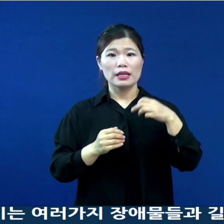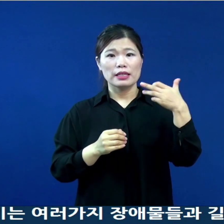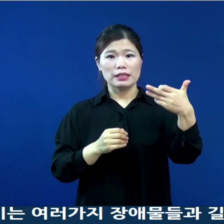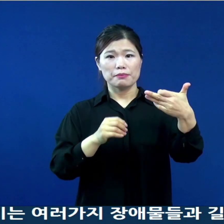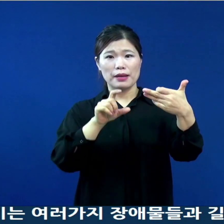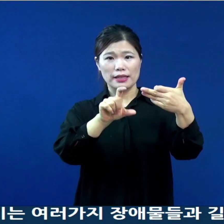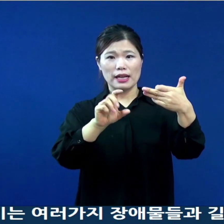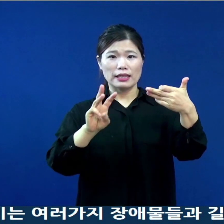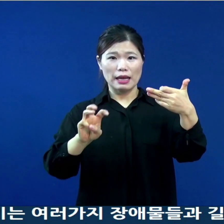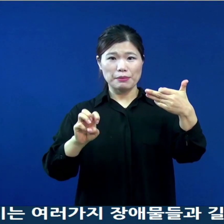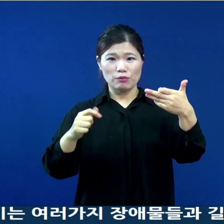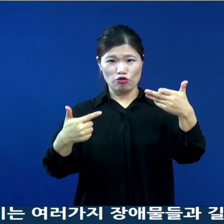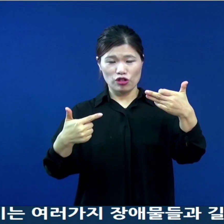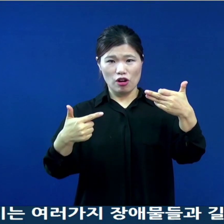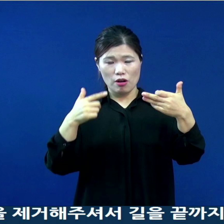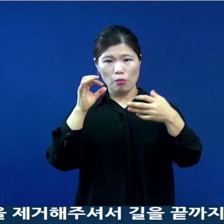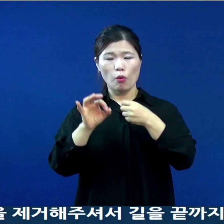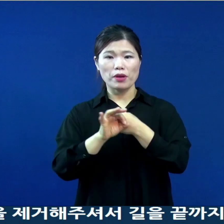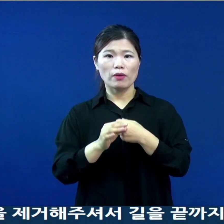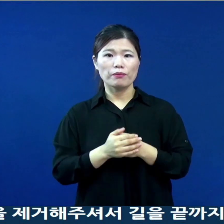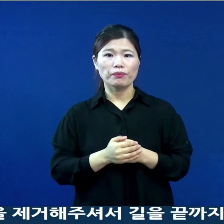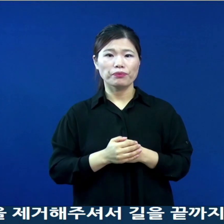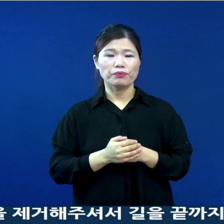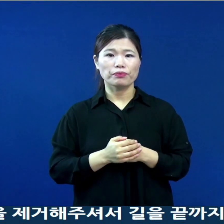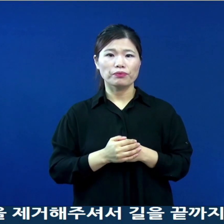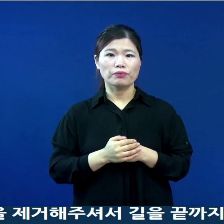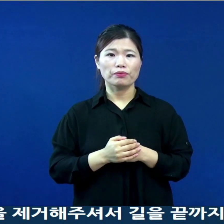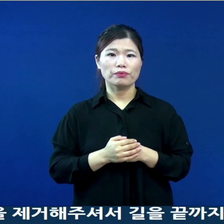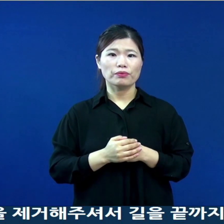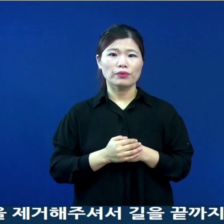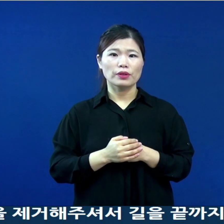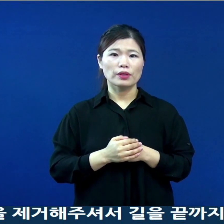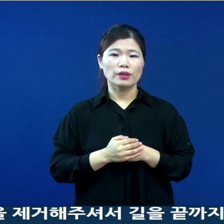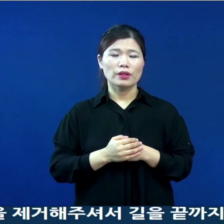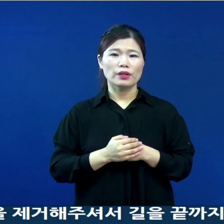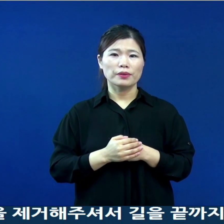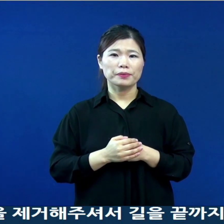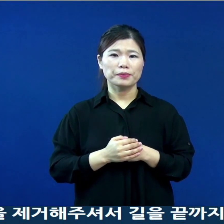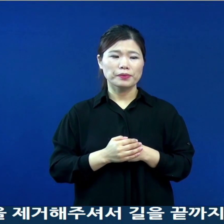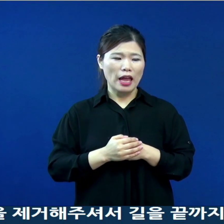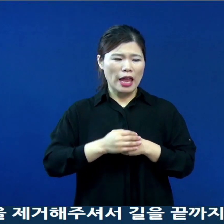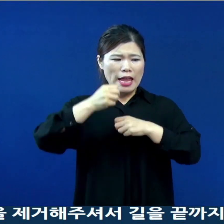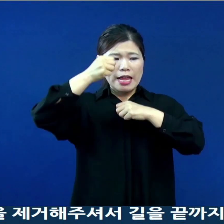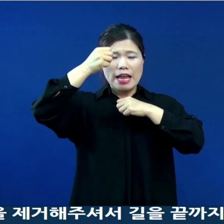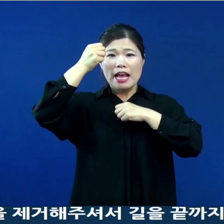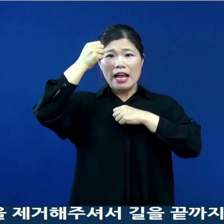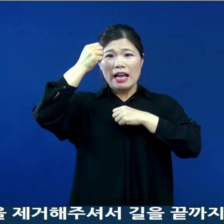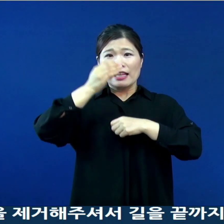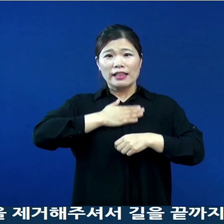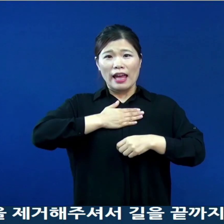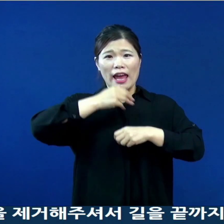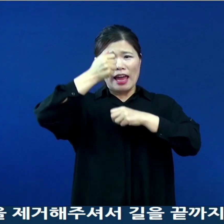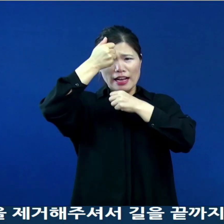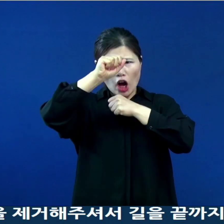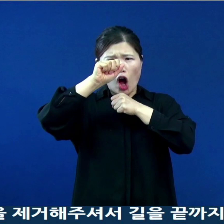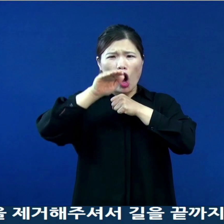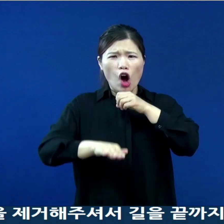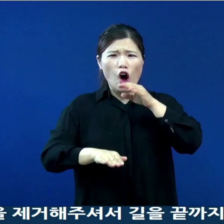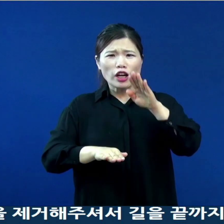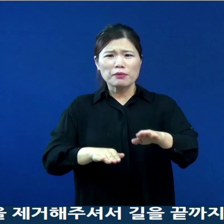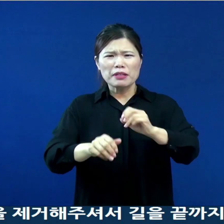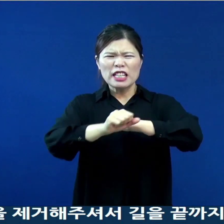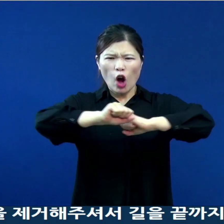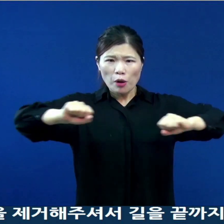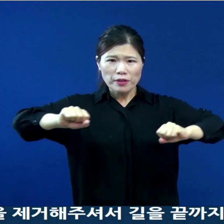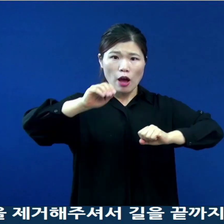보시면 내 걸음을 넓게 하셨고, 할렐루야, 동시에